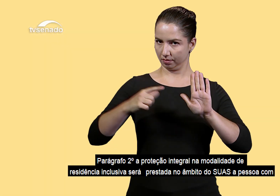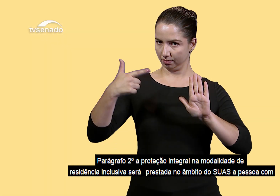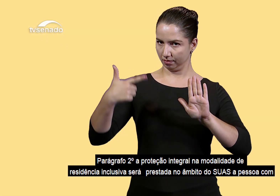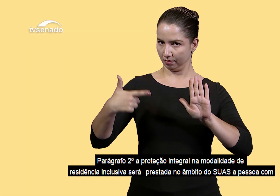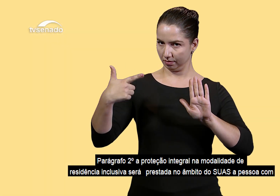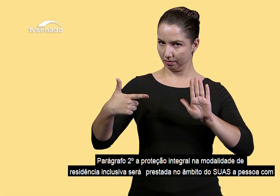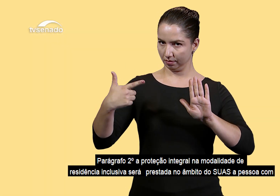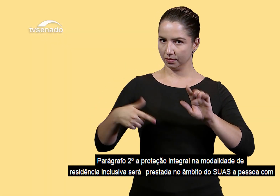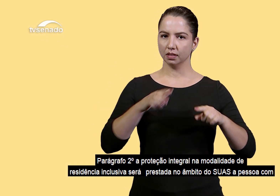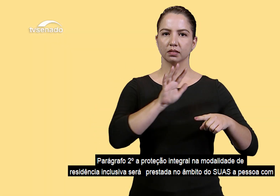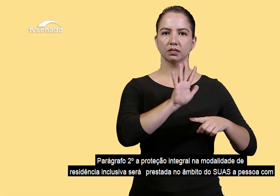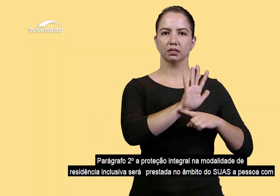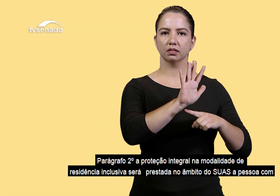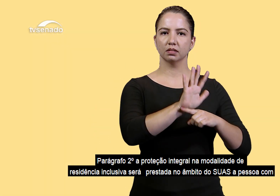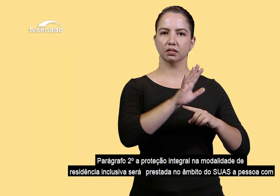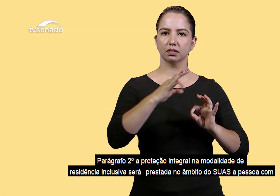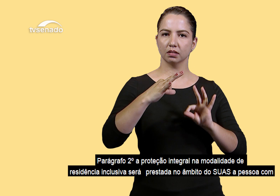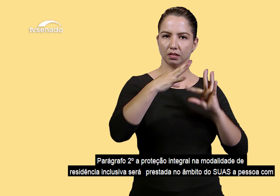2º.